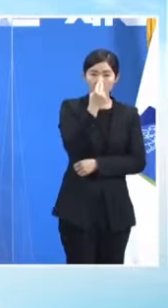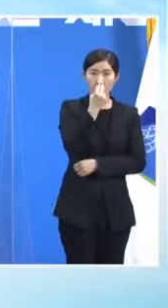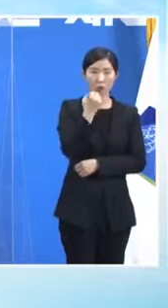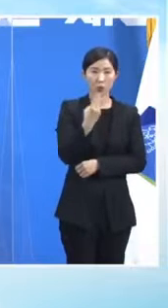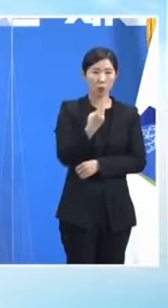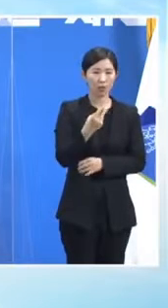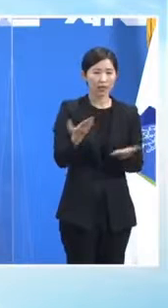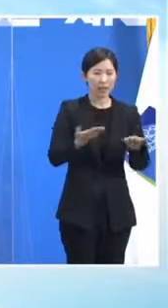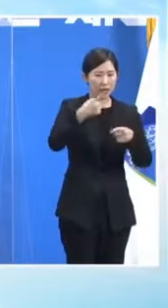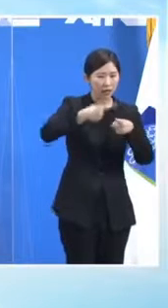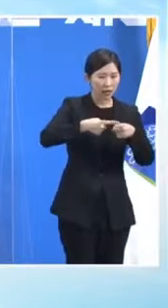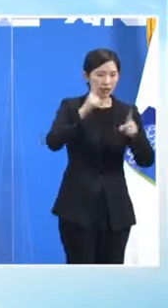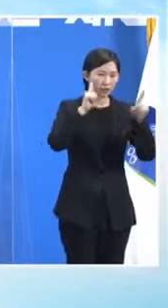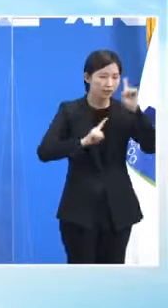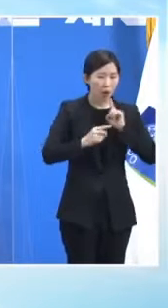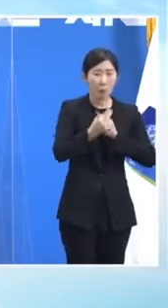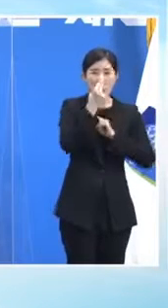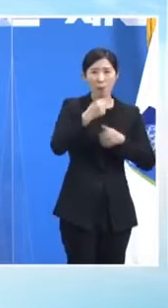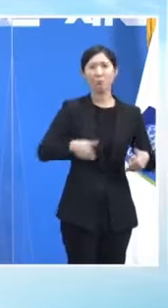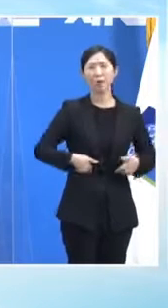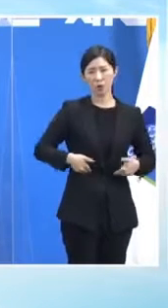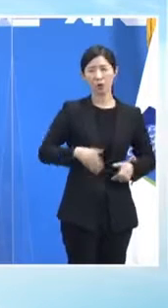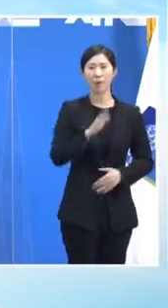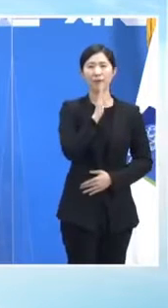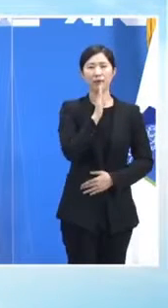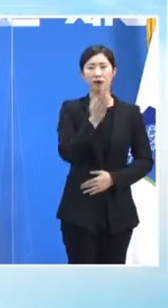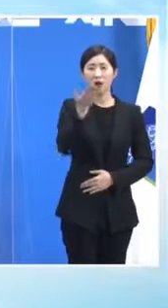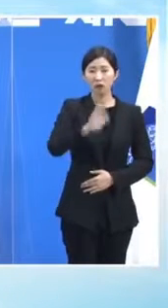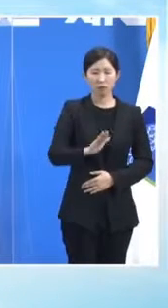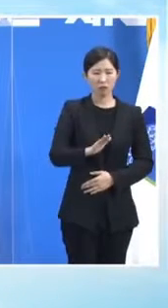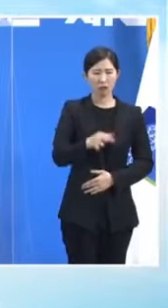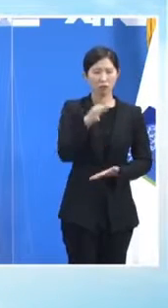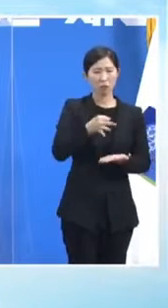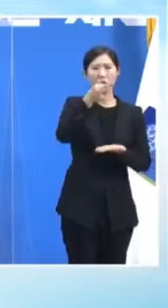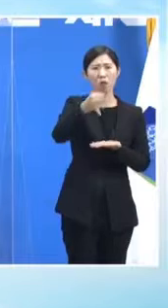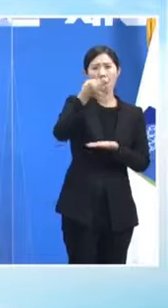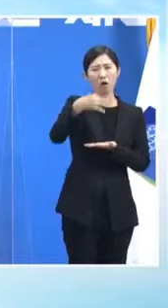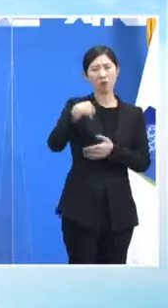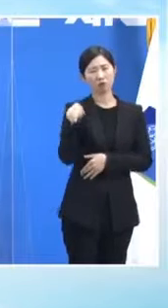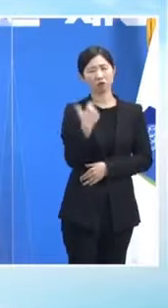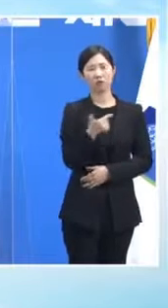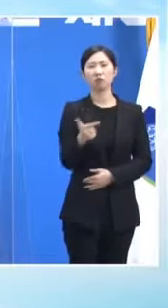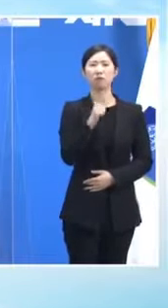필요성을 느끼고는 있지만 비용이 부담된다라는 답변이 가장 많았습니다.